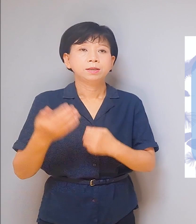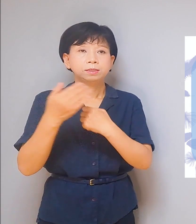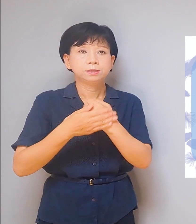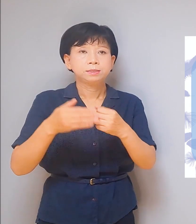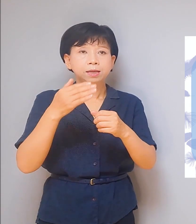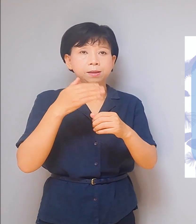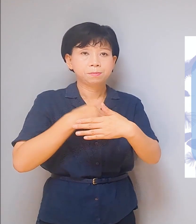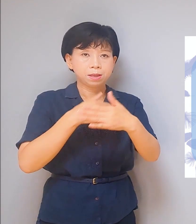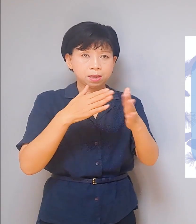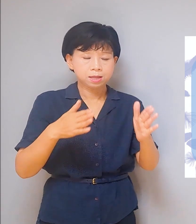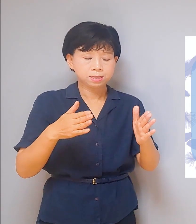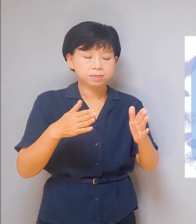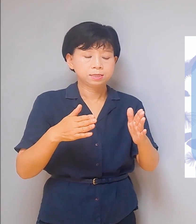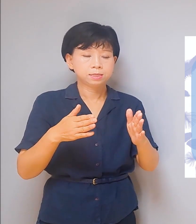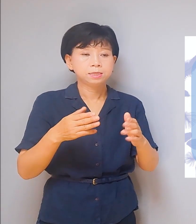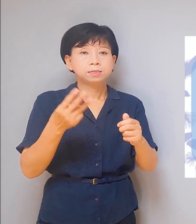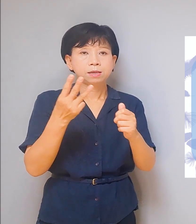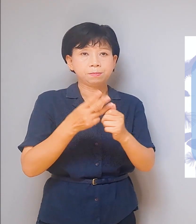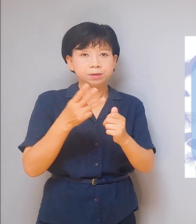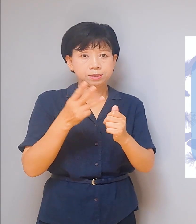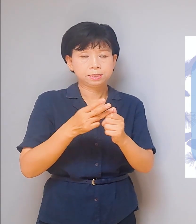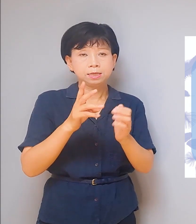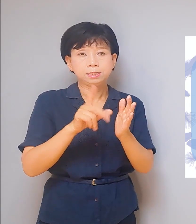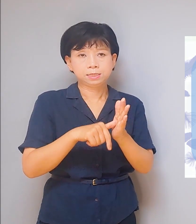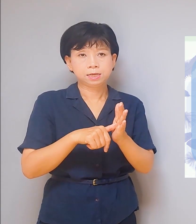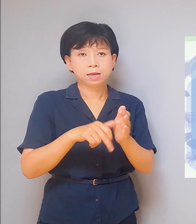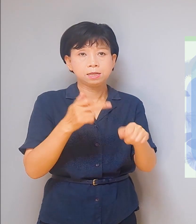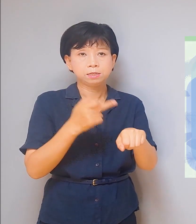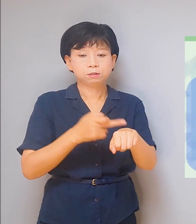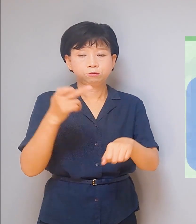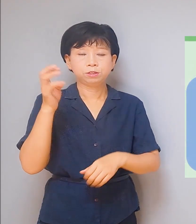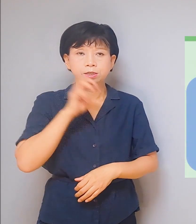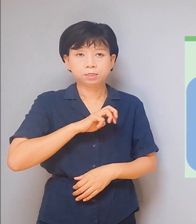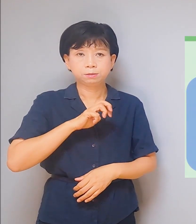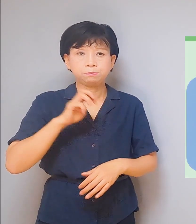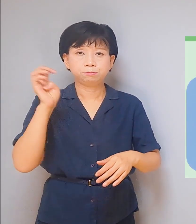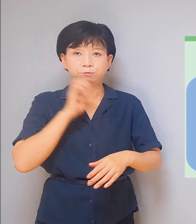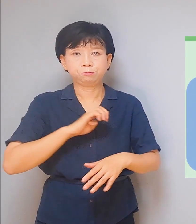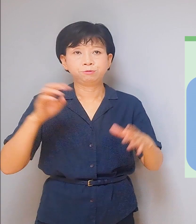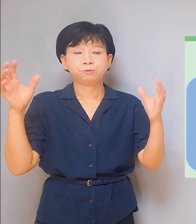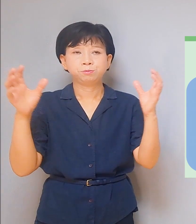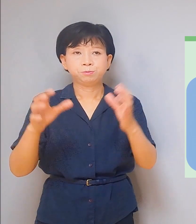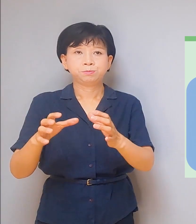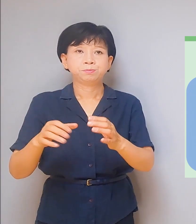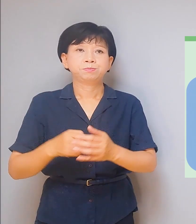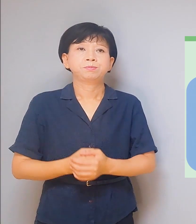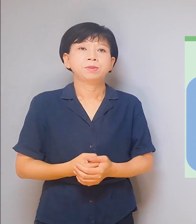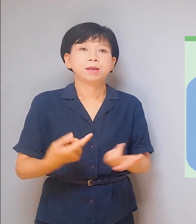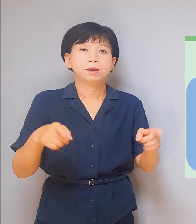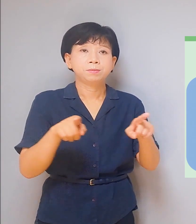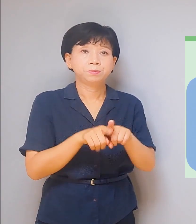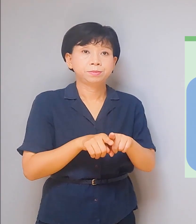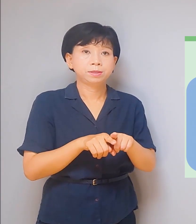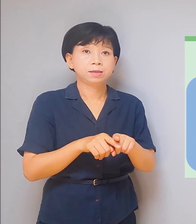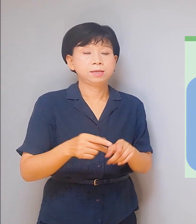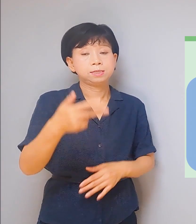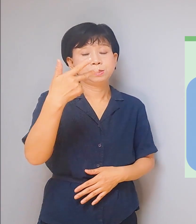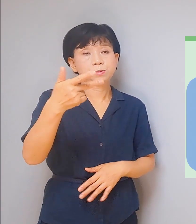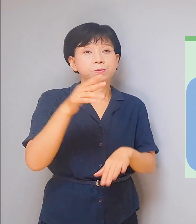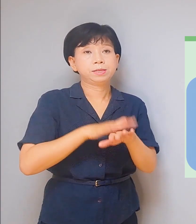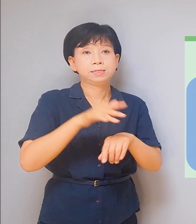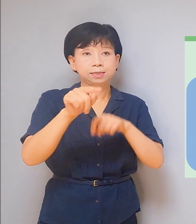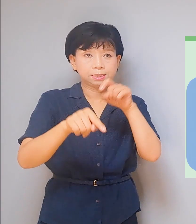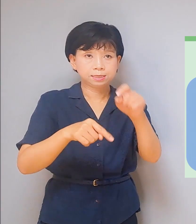은혜반 3주차입니다. 12시 40분에 사랑홀에서 모이겠습니다. 투게더 7가지를 합시다. VIP